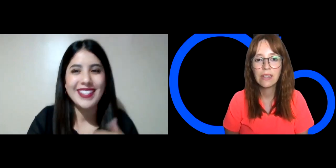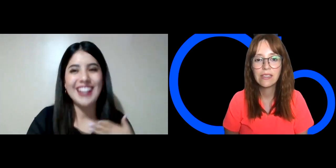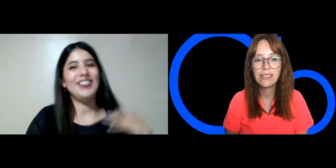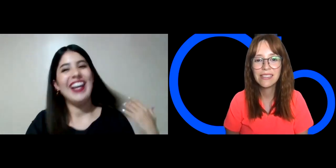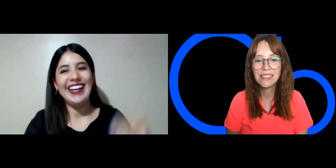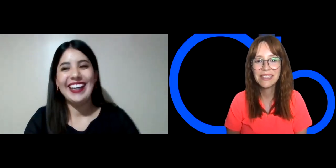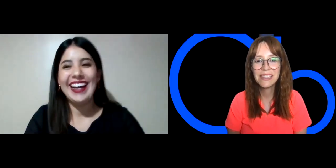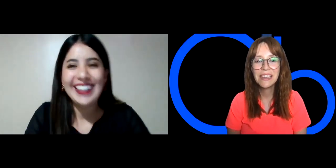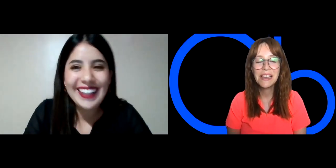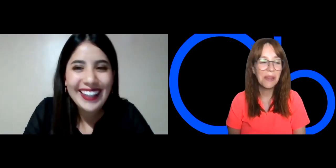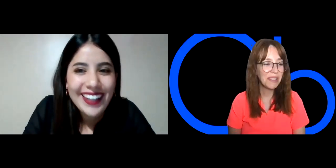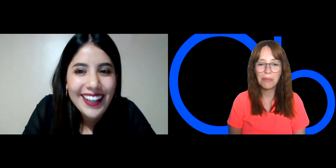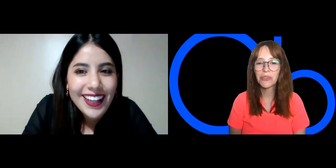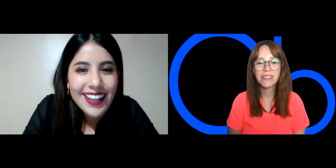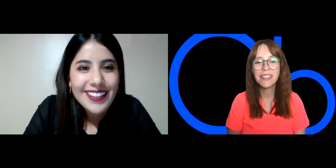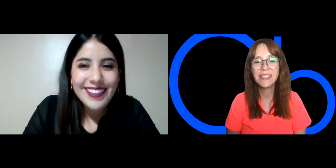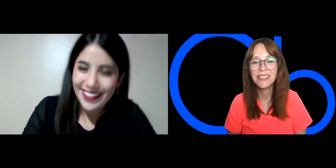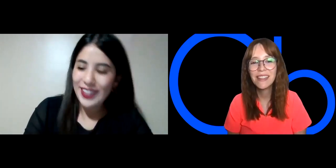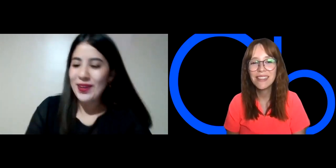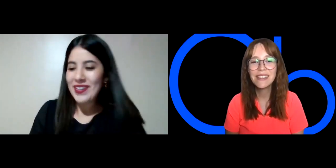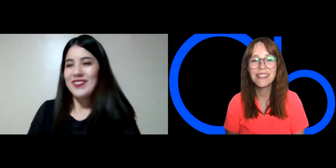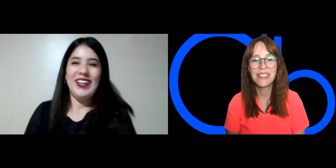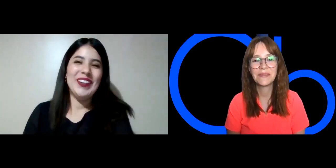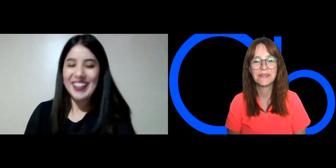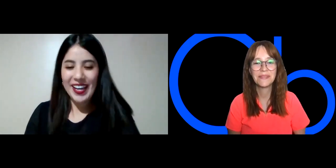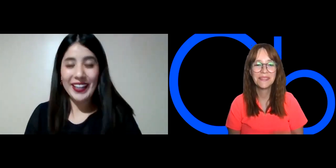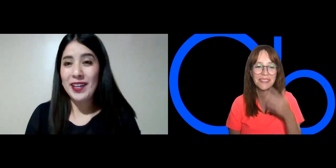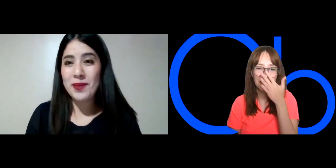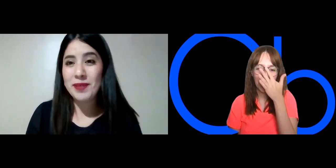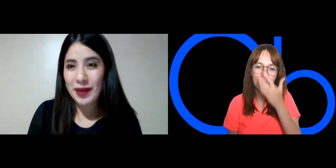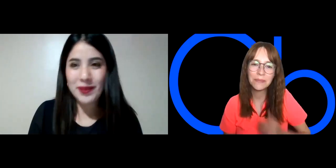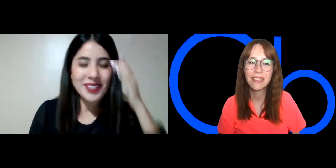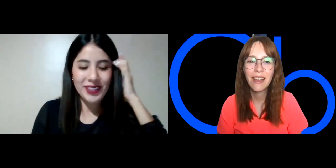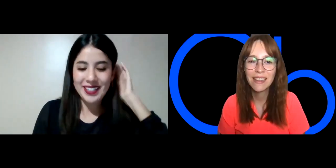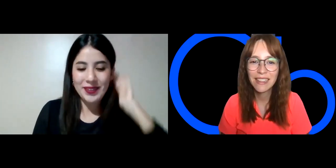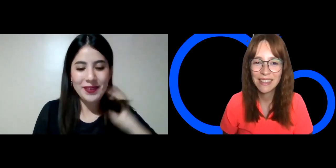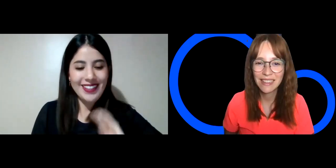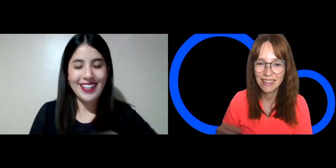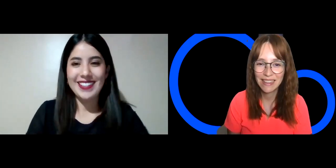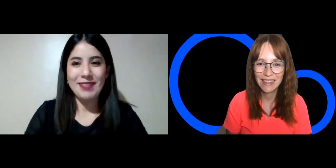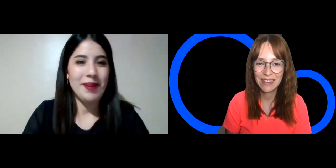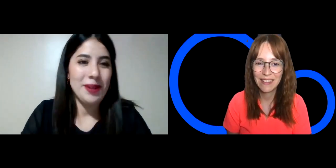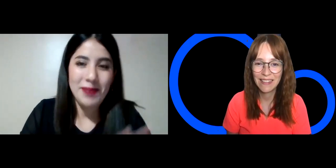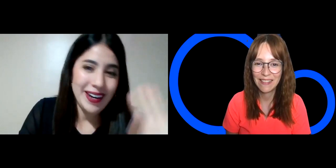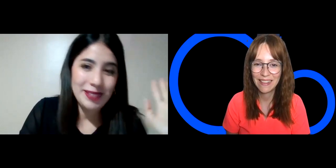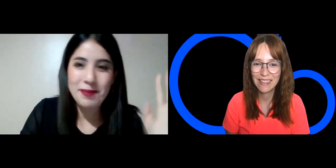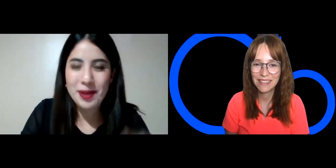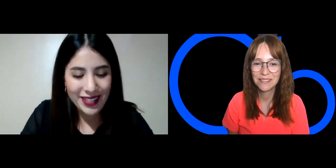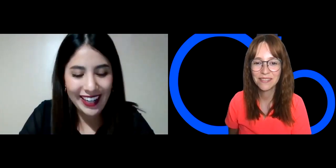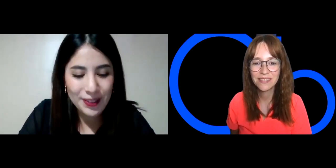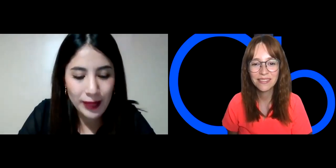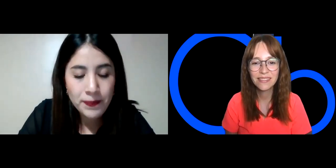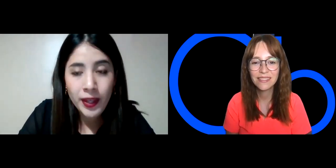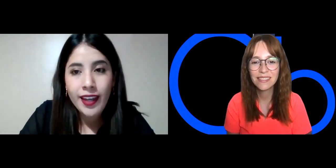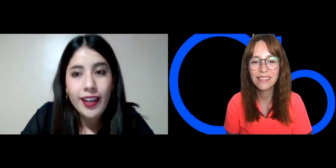palabras de la historia clínica. Empezamos. Sí, de una vez. Bueno, Sí. aquí tengo mis preguntas porque seguramente estas se me van a olvidar, se me puede